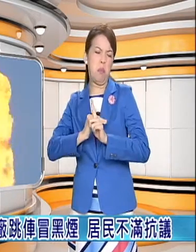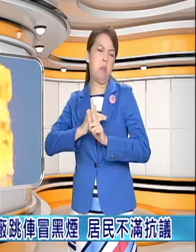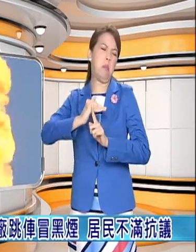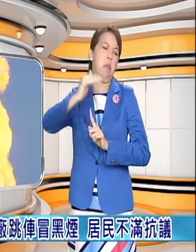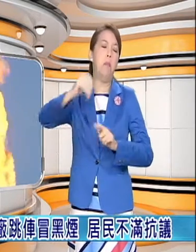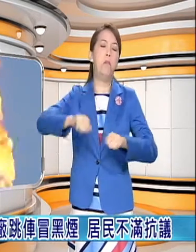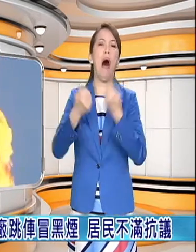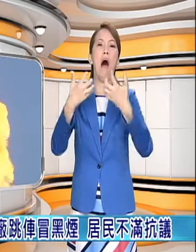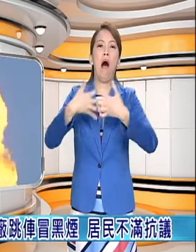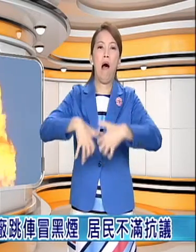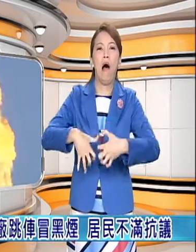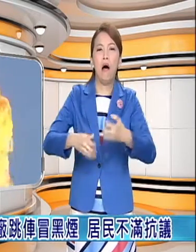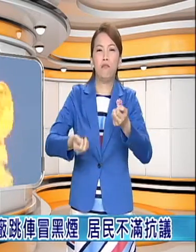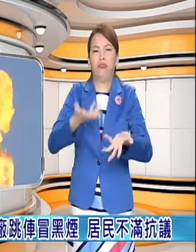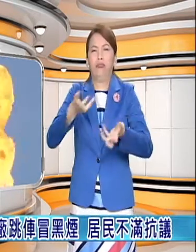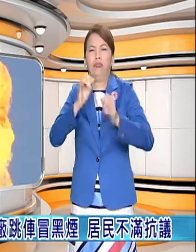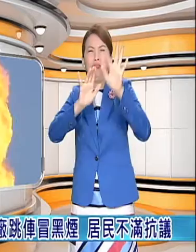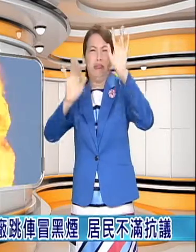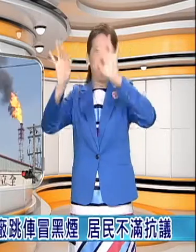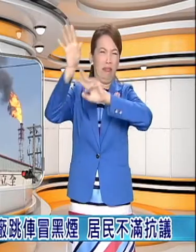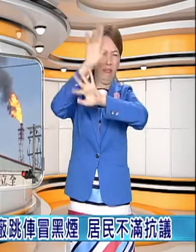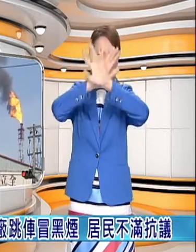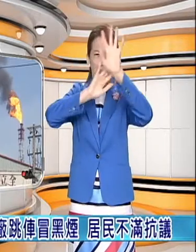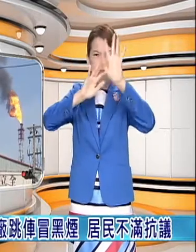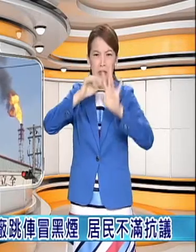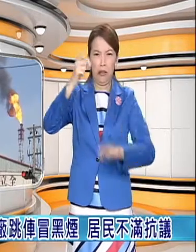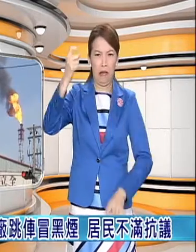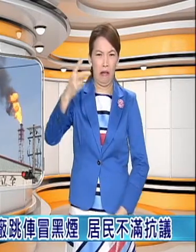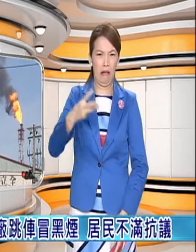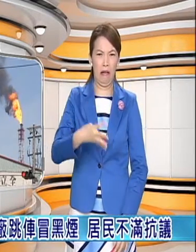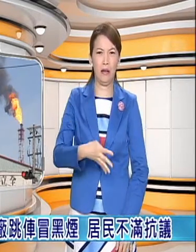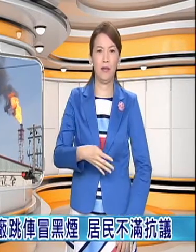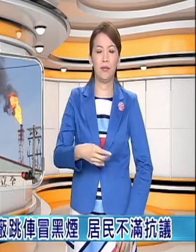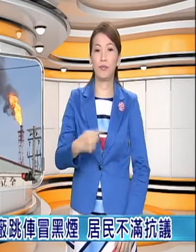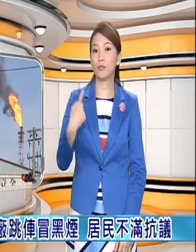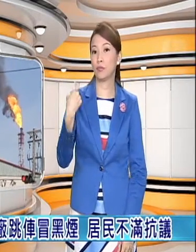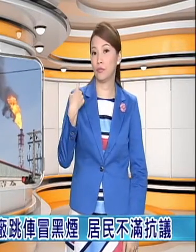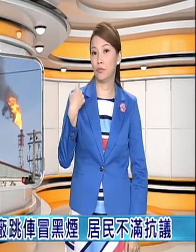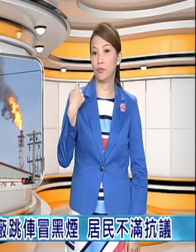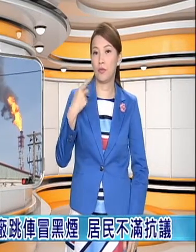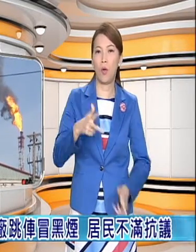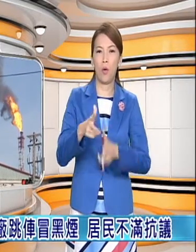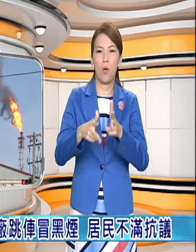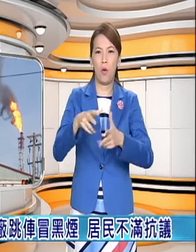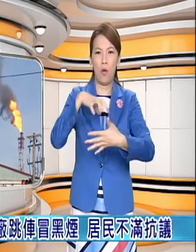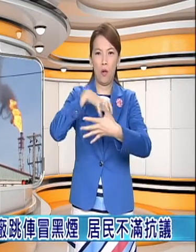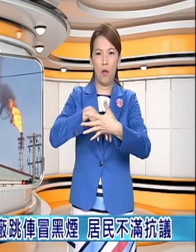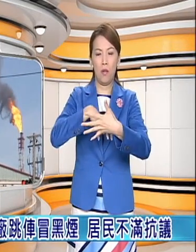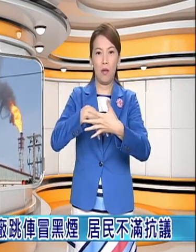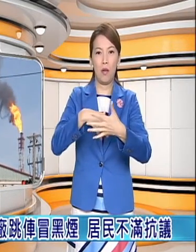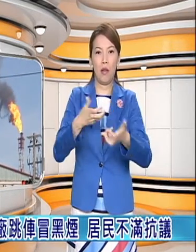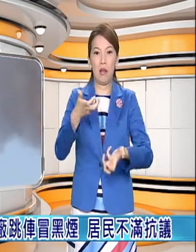况了。昨天厂内的燃烧塔是再度冒出了巨大的火柱和浓